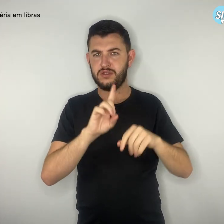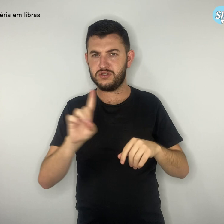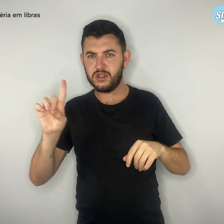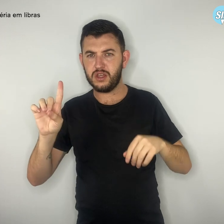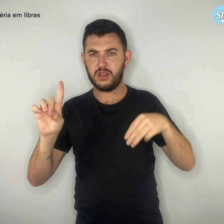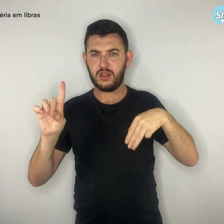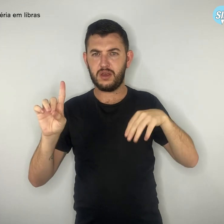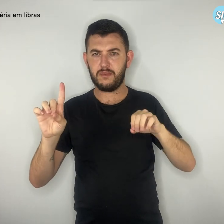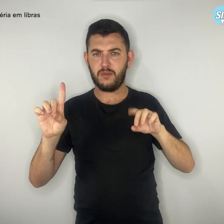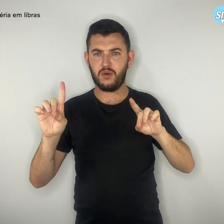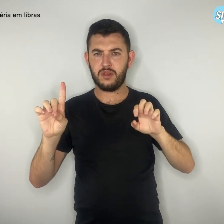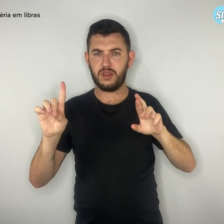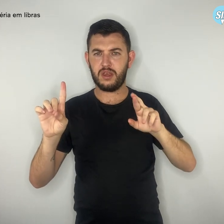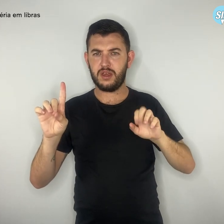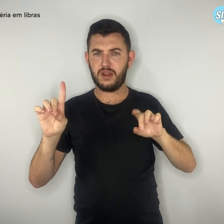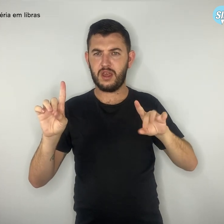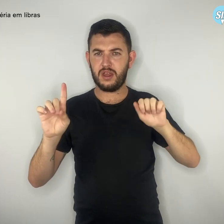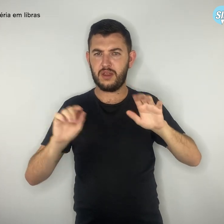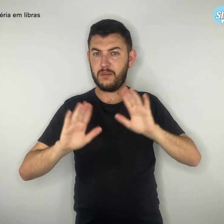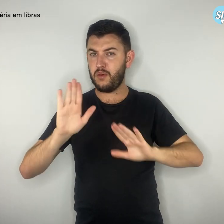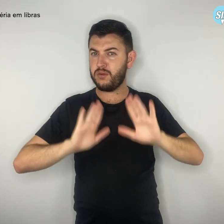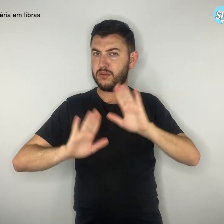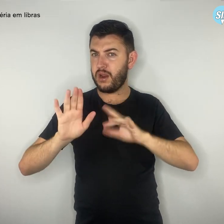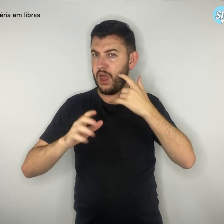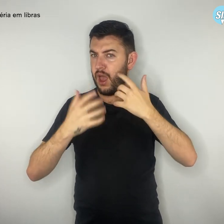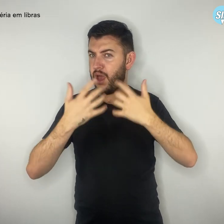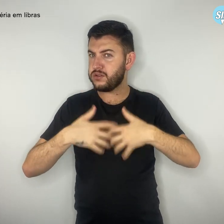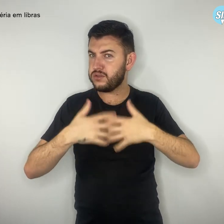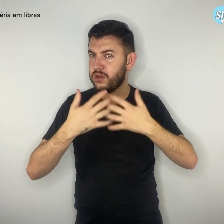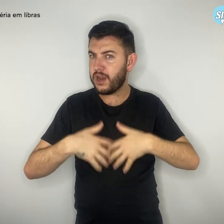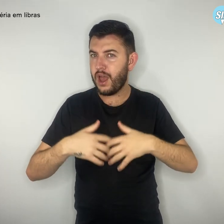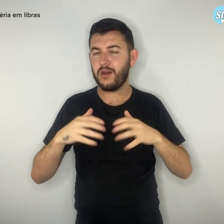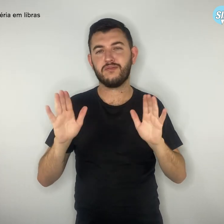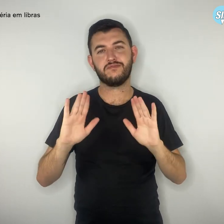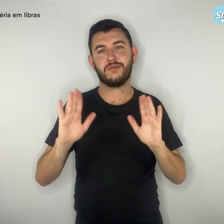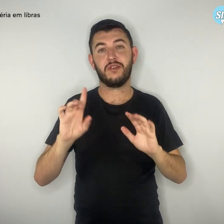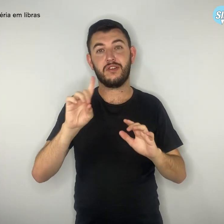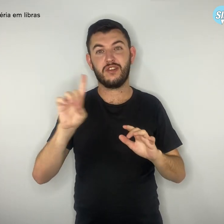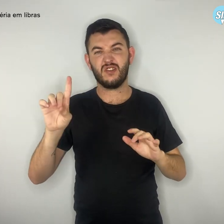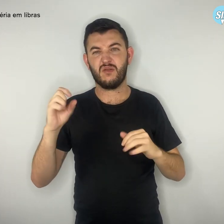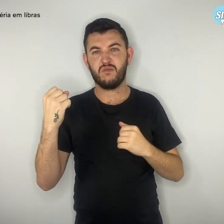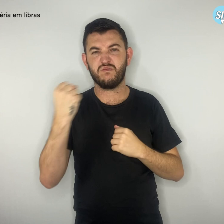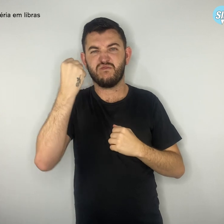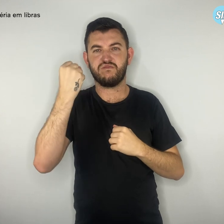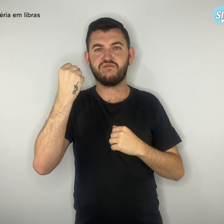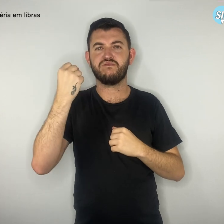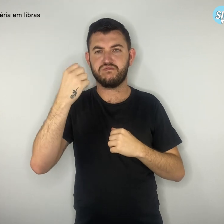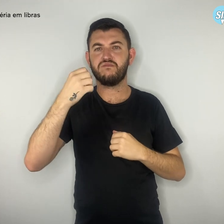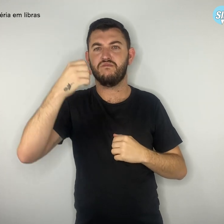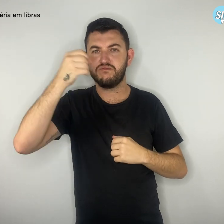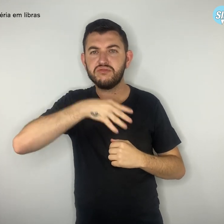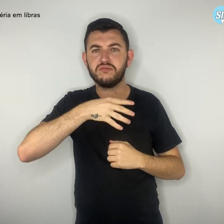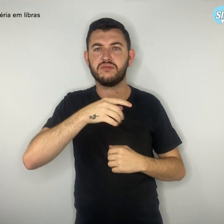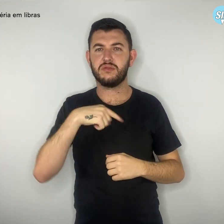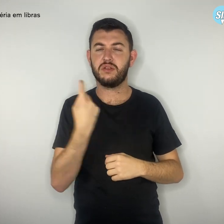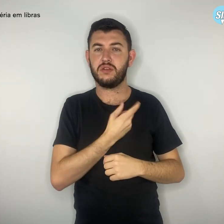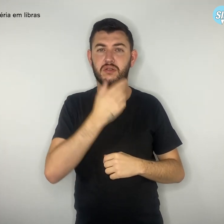Latina não é a direita moderada, ponderada, racional, e sim a extrema-direita,